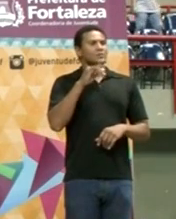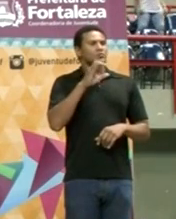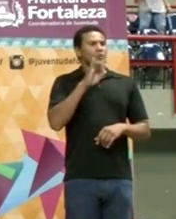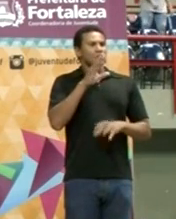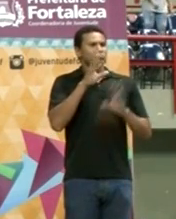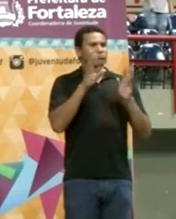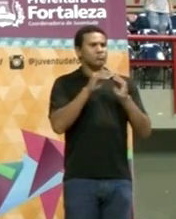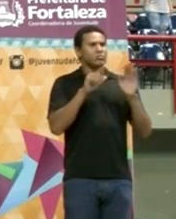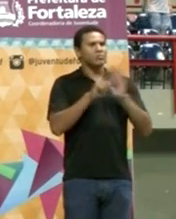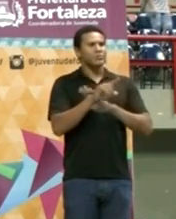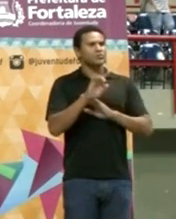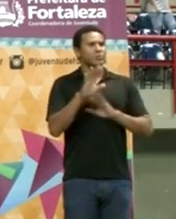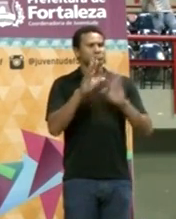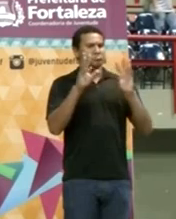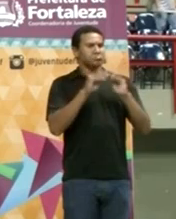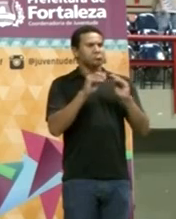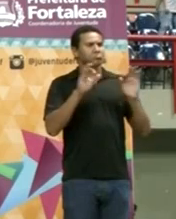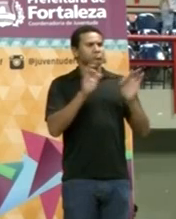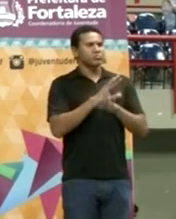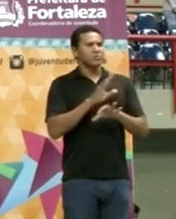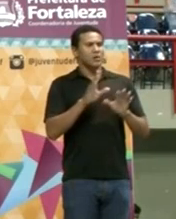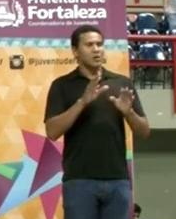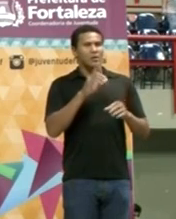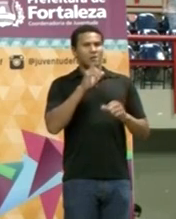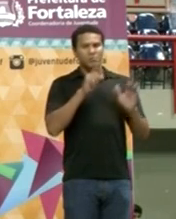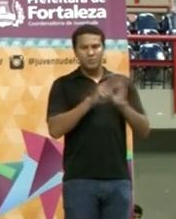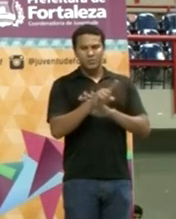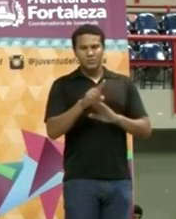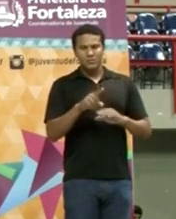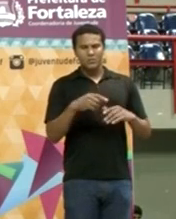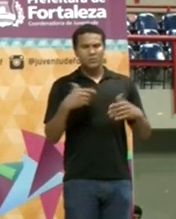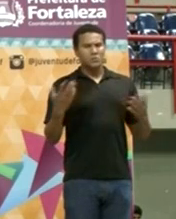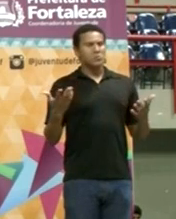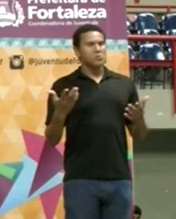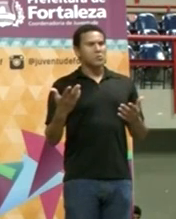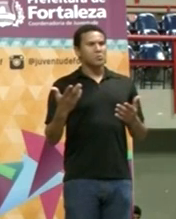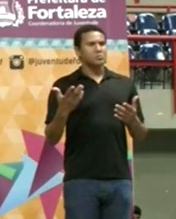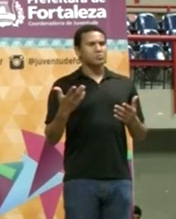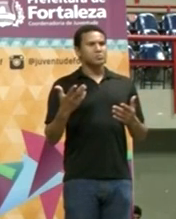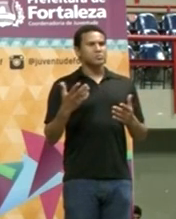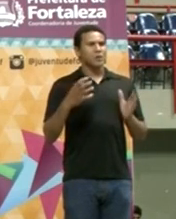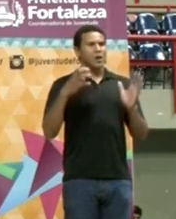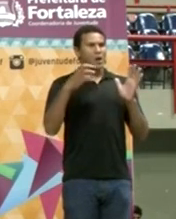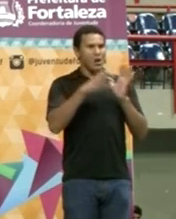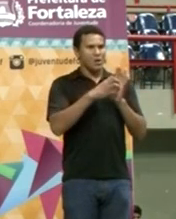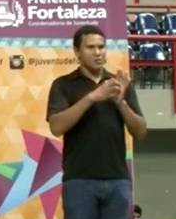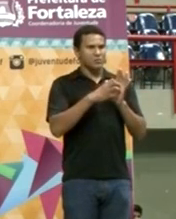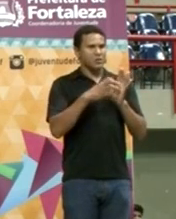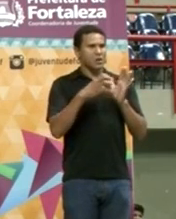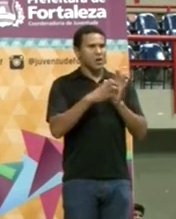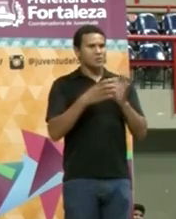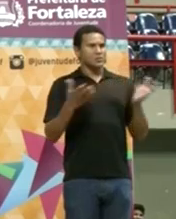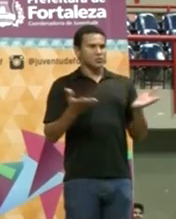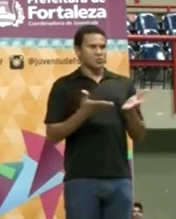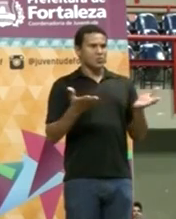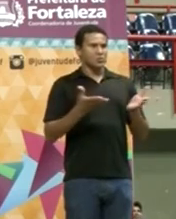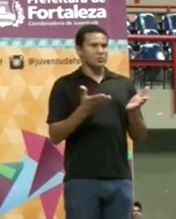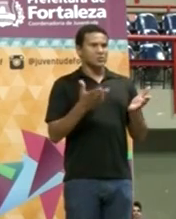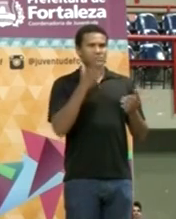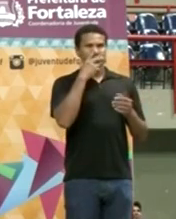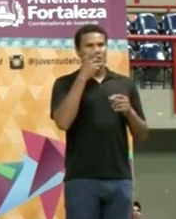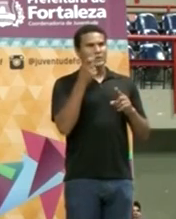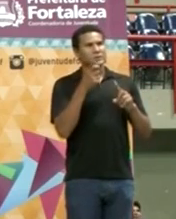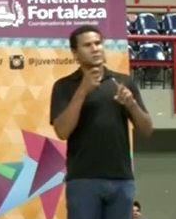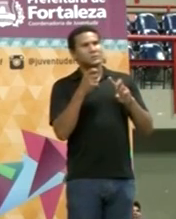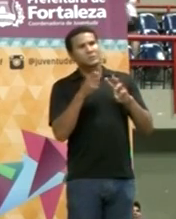essa pergunta feita por um colega de vocês. O ciclo da AIDS se completa hoje é indefinido. Antes era de 3 meses